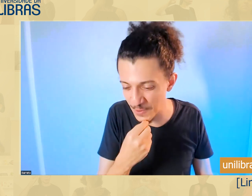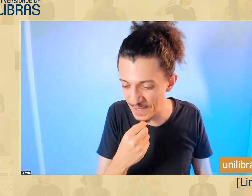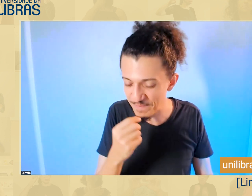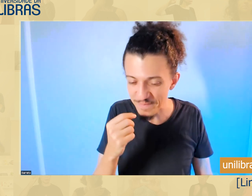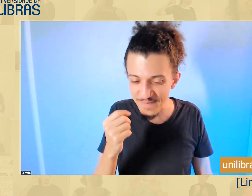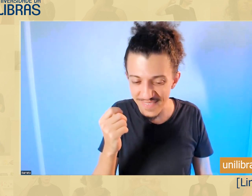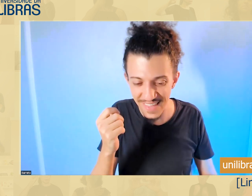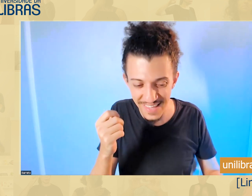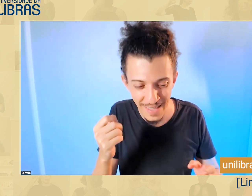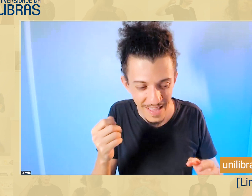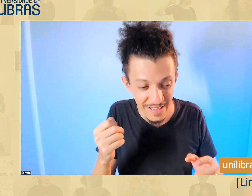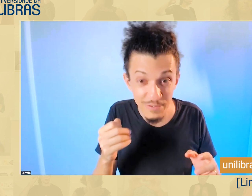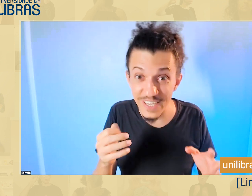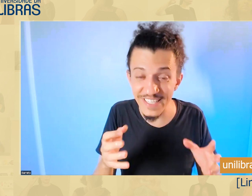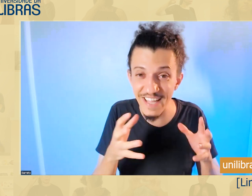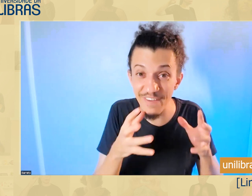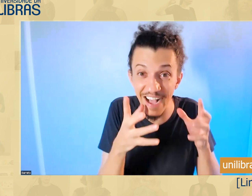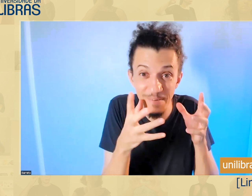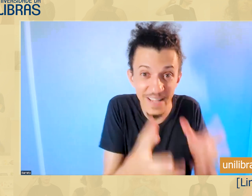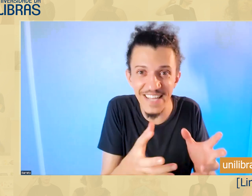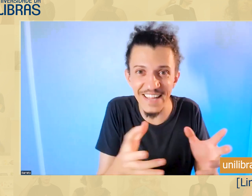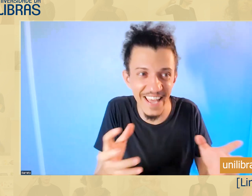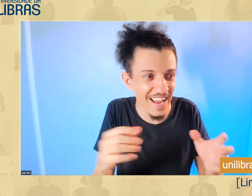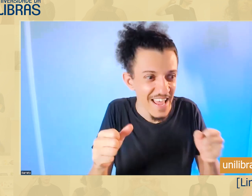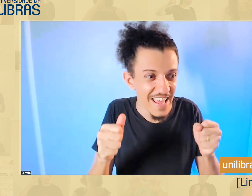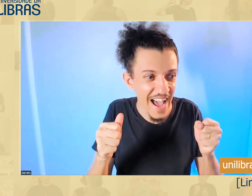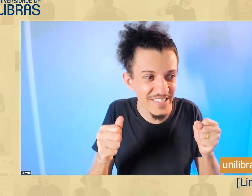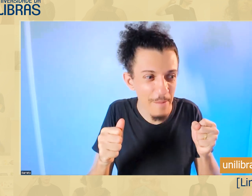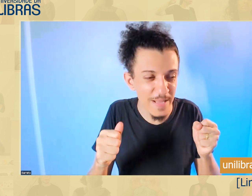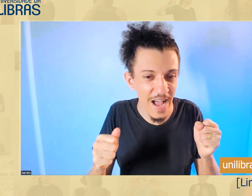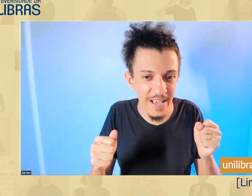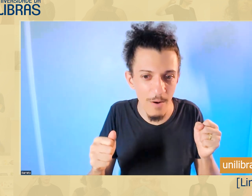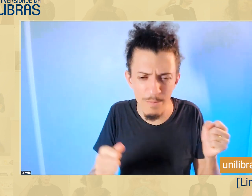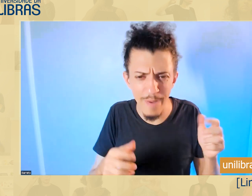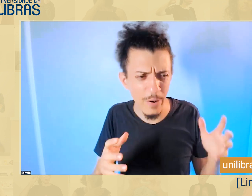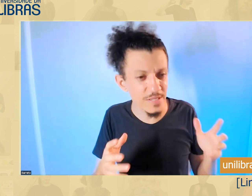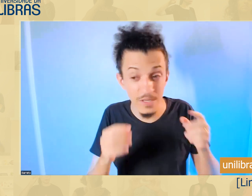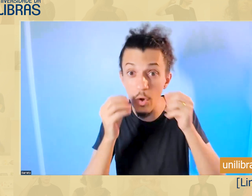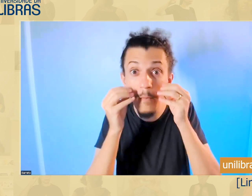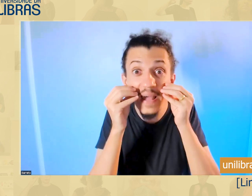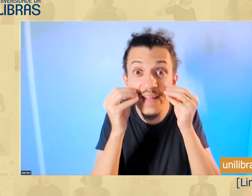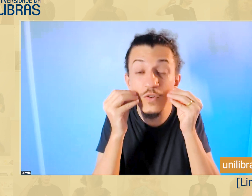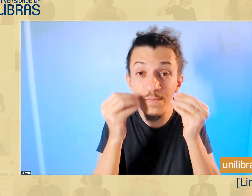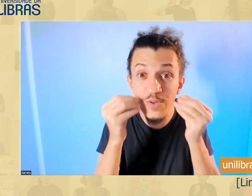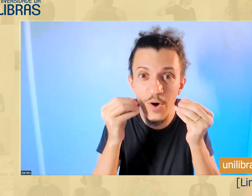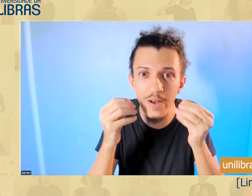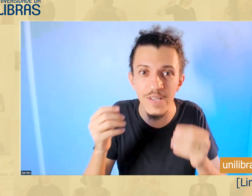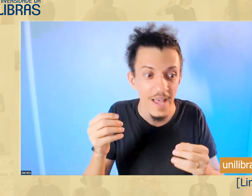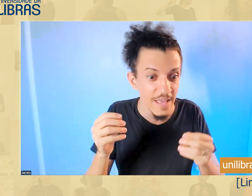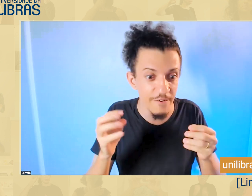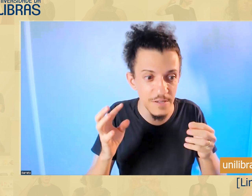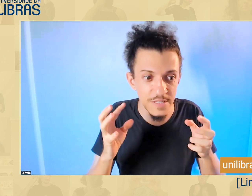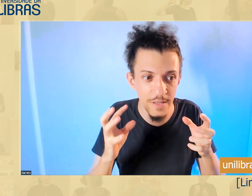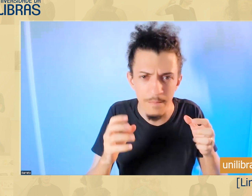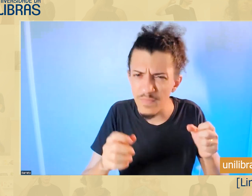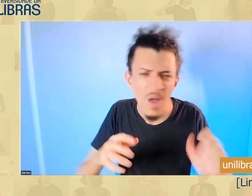esposa é surda, e teve um dia que a gente estava em casa, perto da geladeira, e aí de repente a Raquel parou assim, olhou bem dentro dos meus olhos